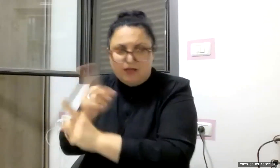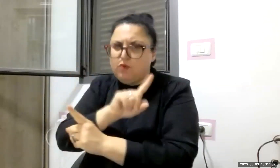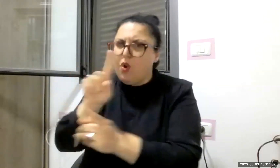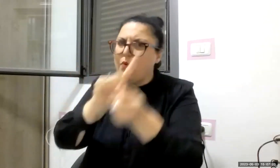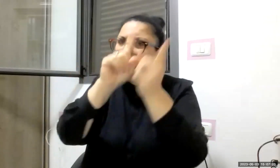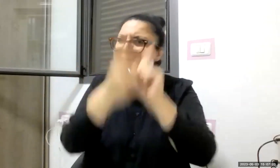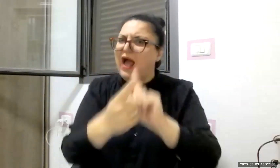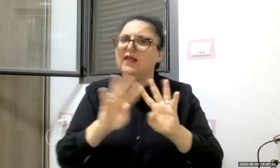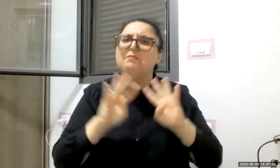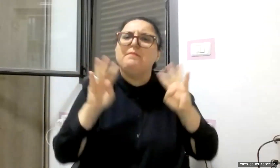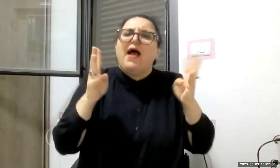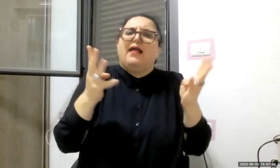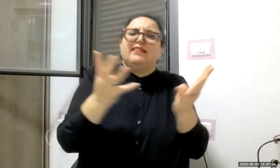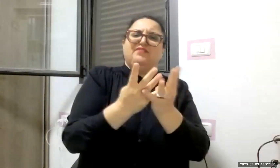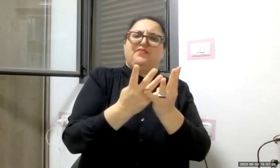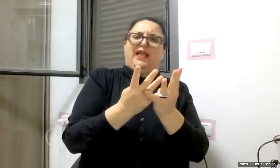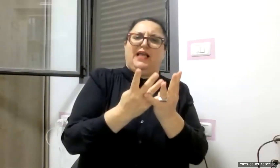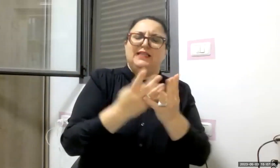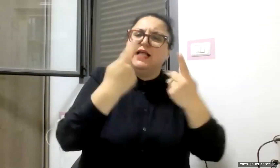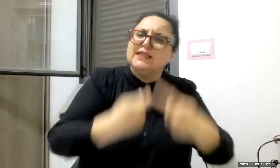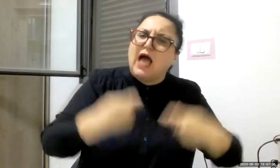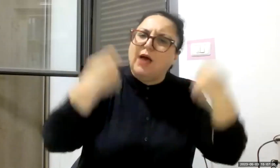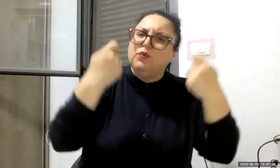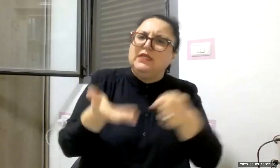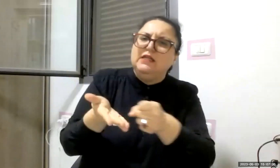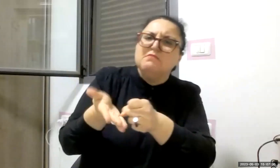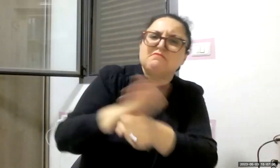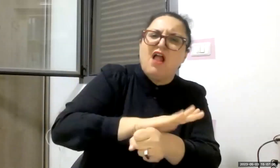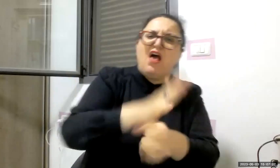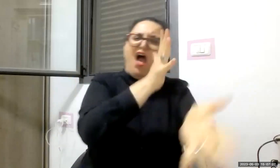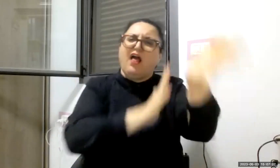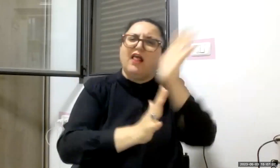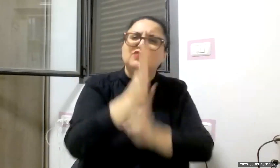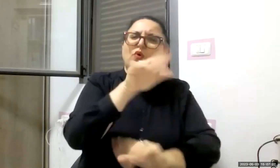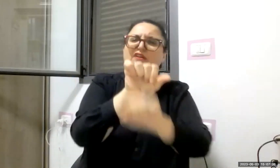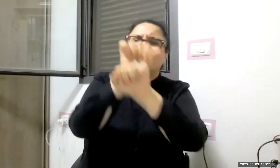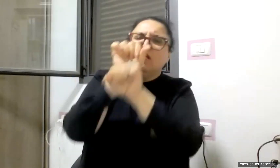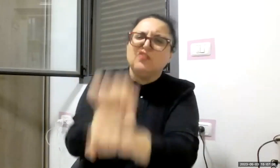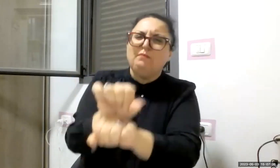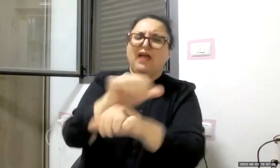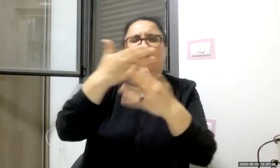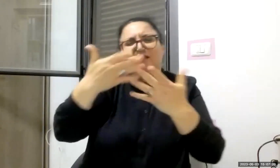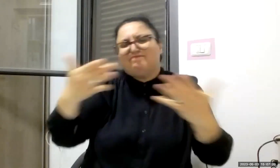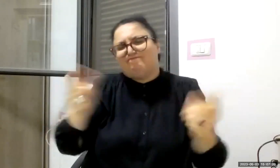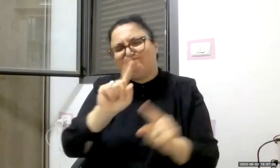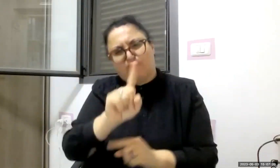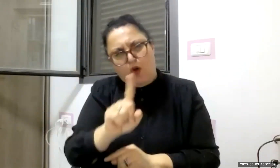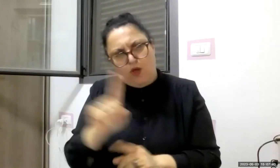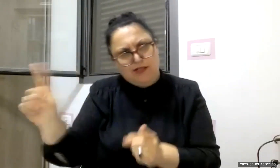גם התרגום שלה, הוא לא באמת מחליף את המעטפת, התרבותית, המלאה, הלשונית, התומכת,